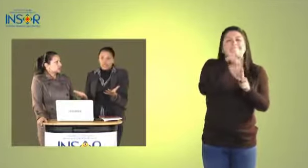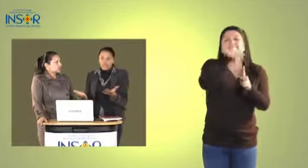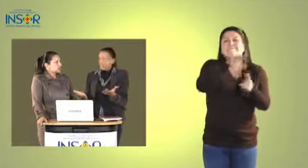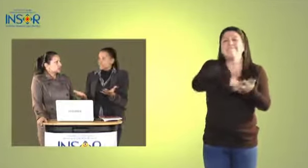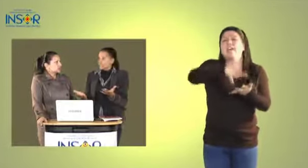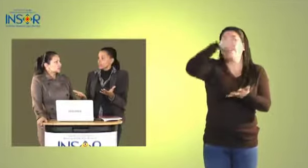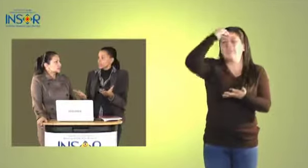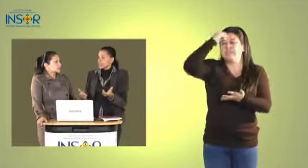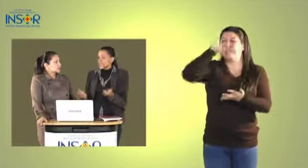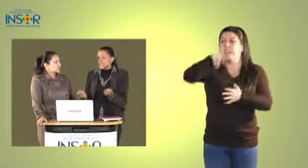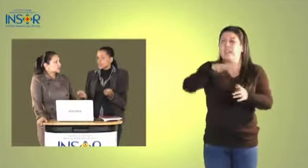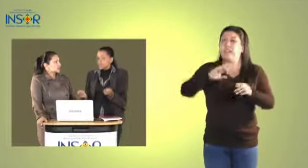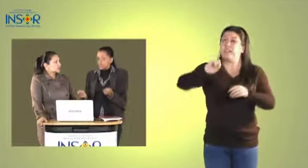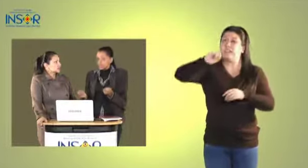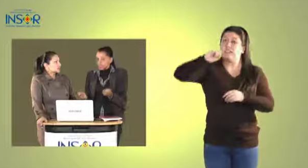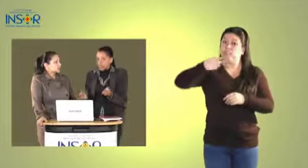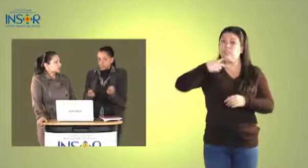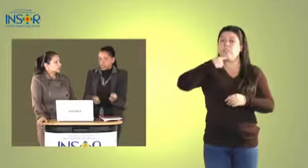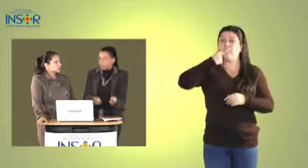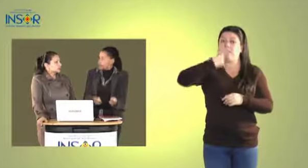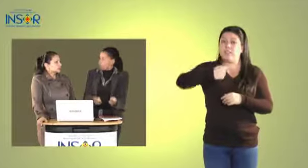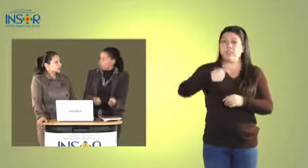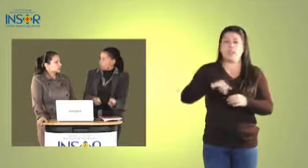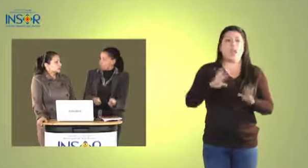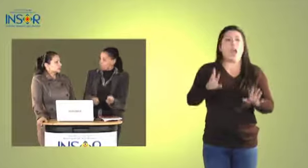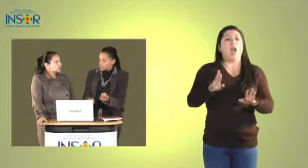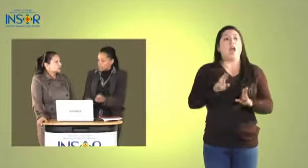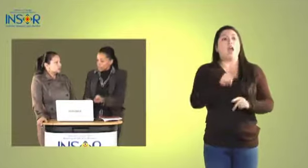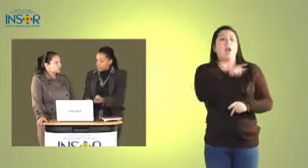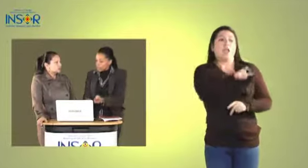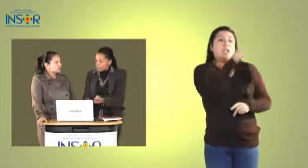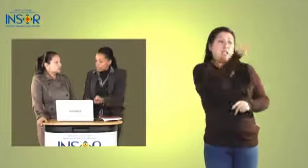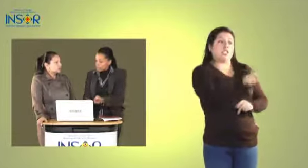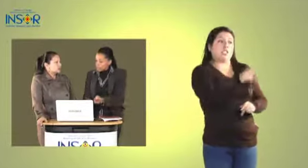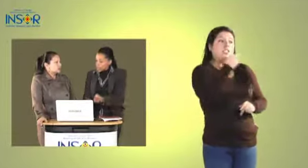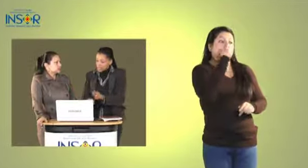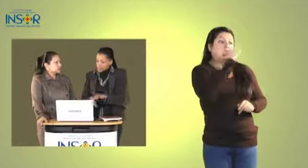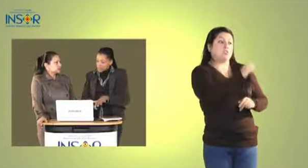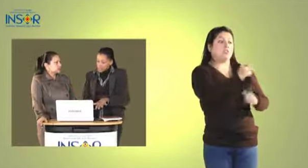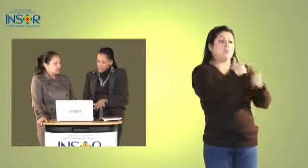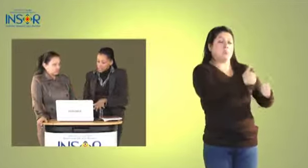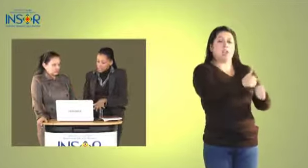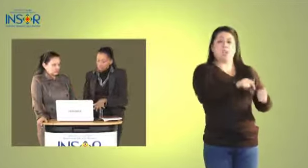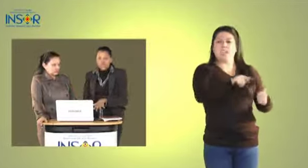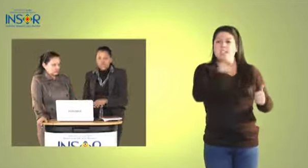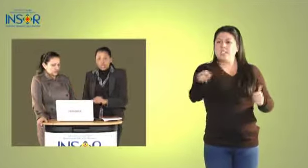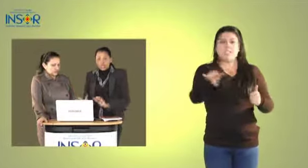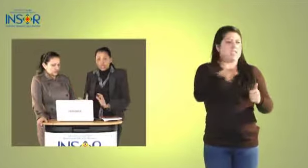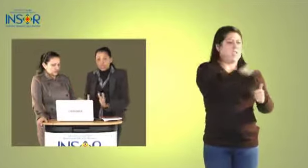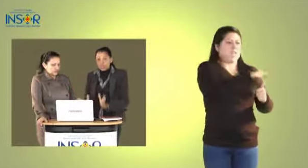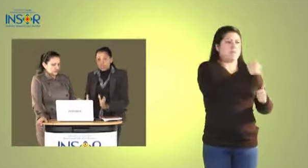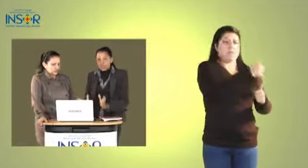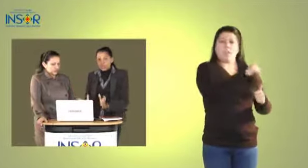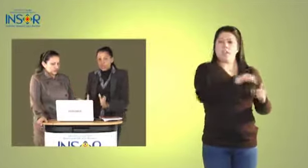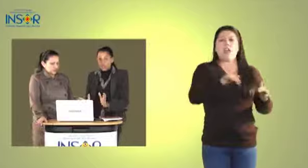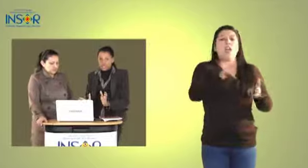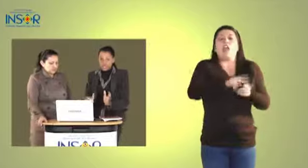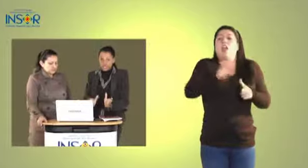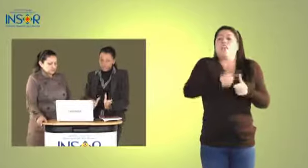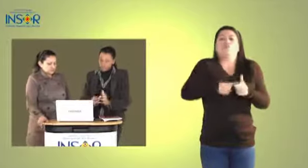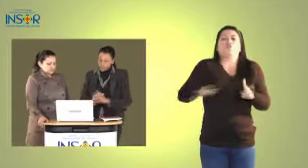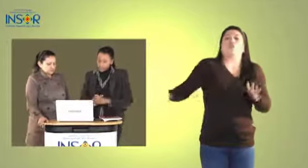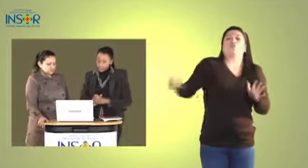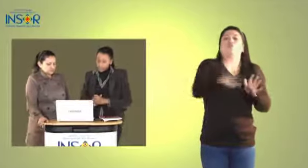que el docente lo tenga, porque no podemos esperar el mismo resultado para este niño que para el otro niño. Entonces, en la medida en que tengamos cuáles son esos procesos